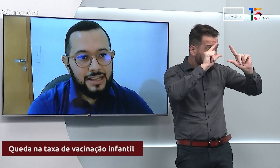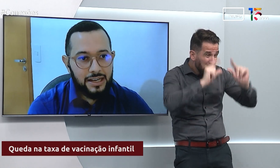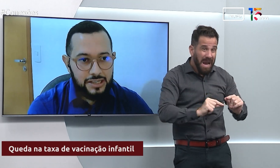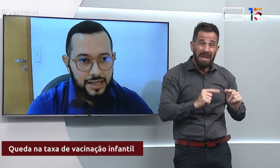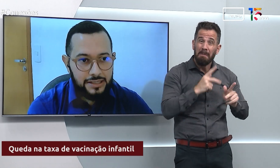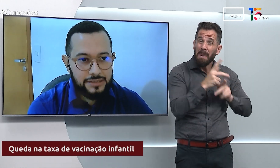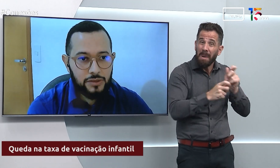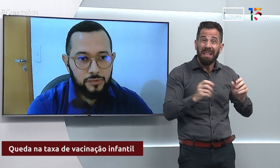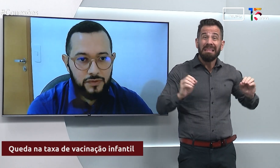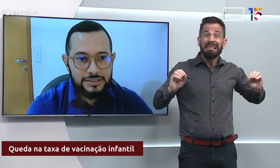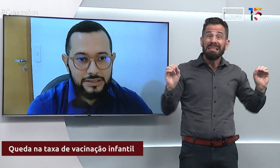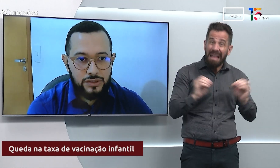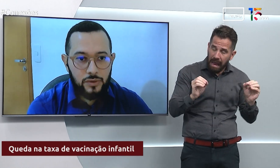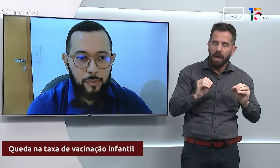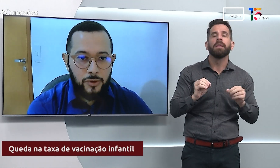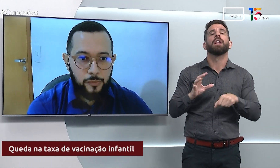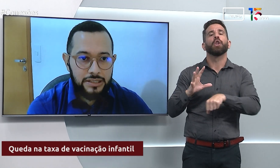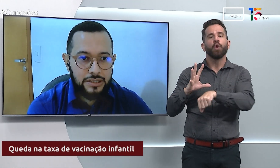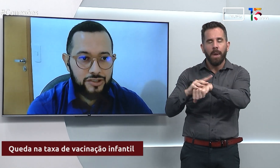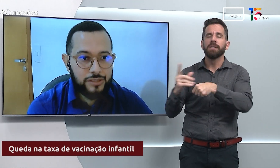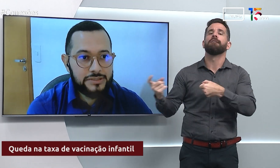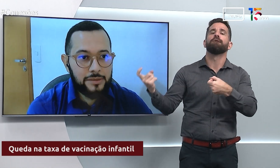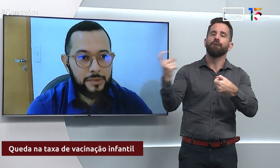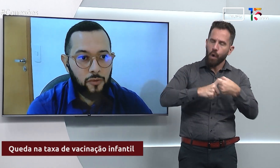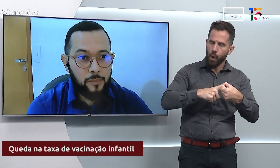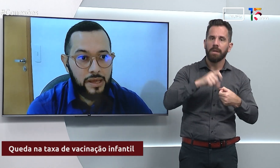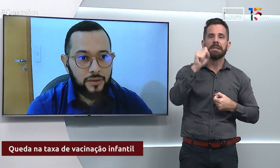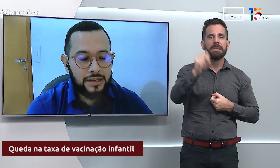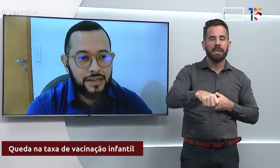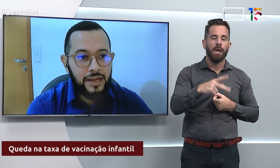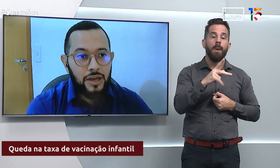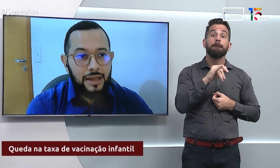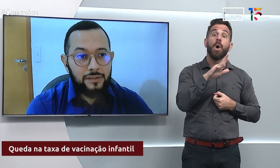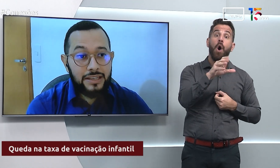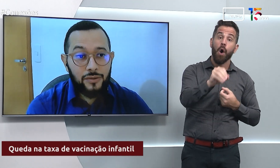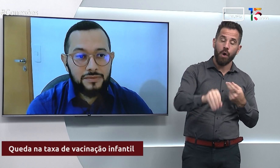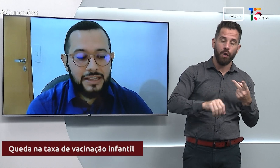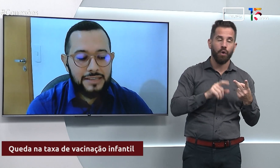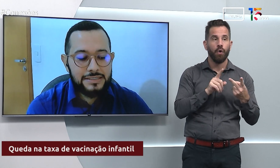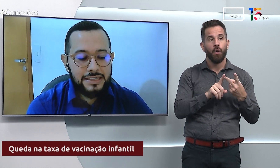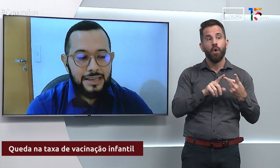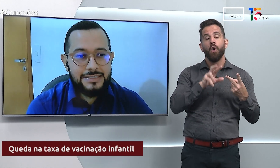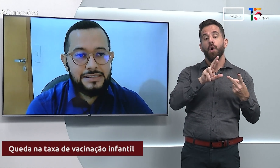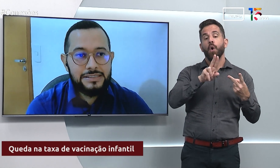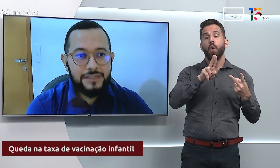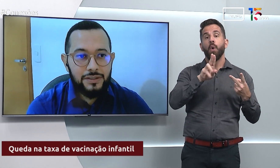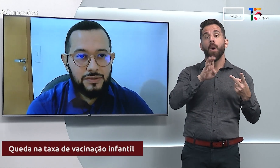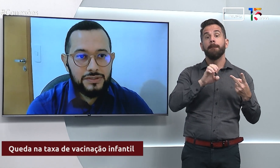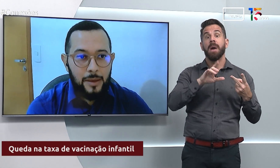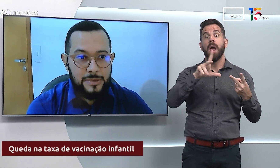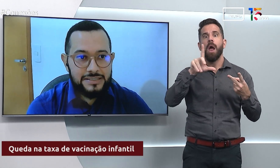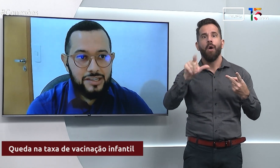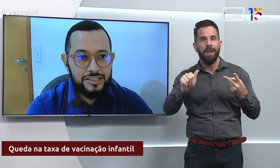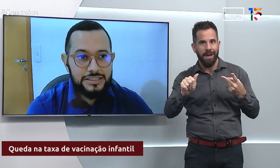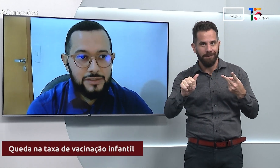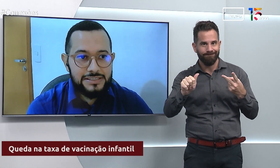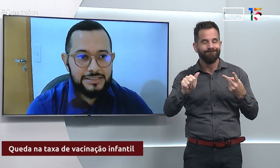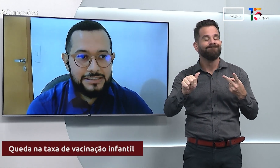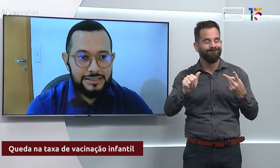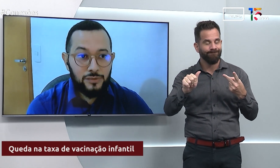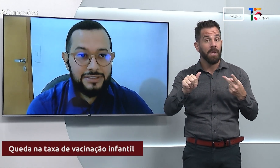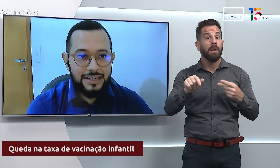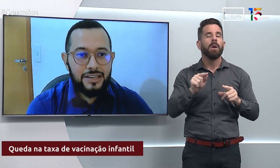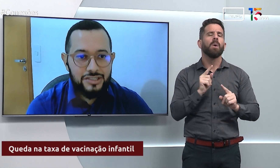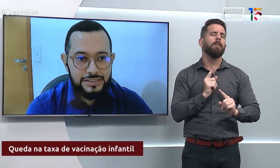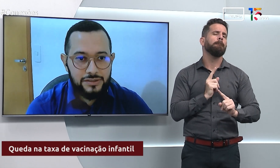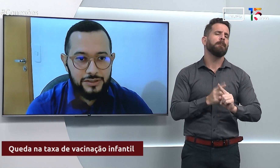já erradicadas, como você citou a poliomielite, temos também a rubéola. O que que acontece? Esses vírus, apesar de